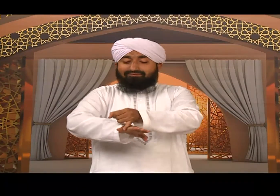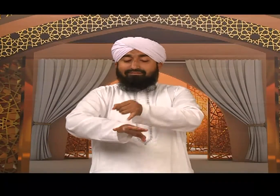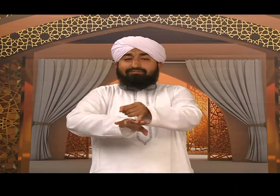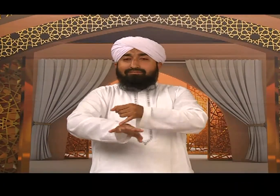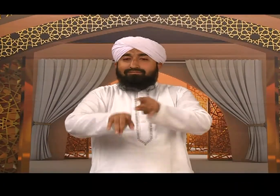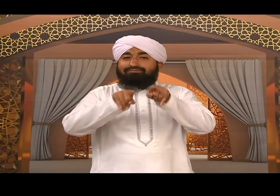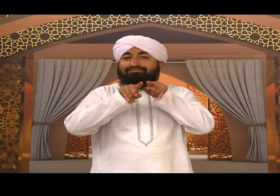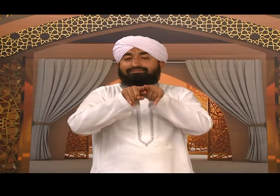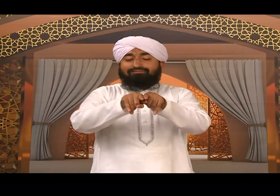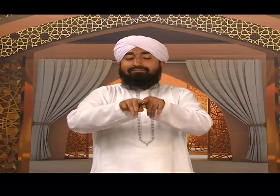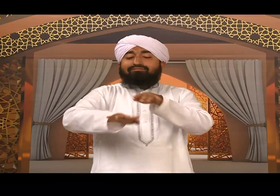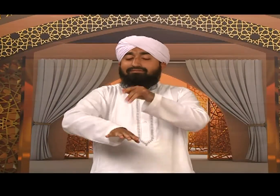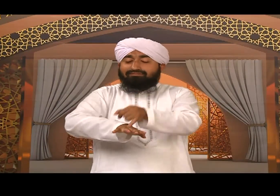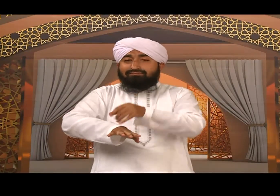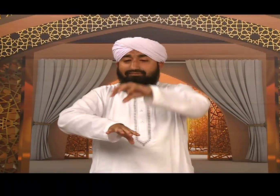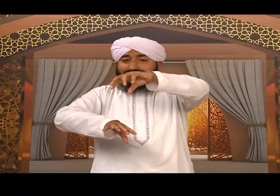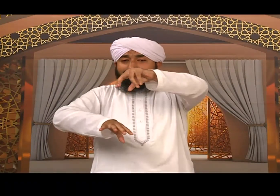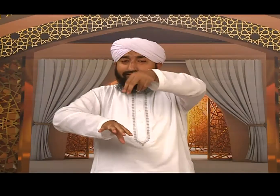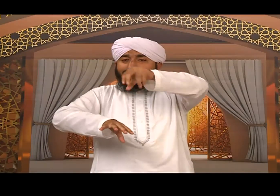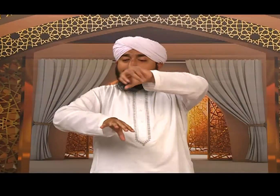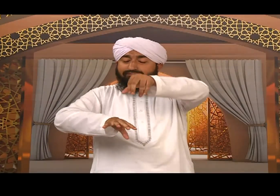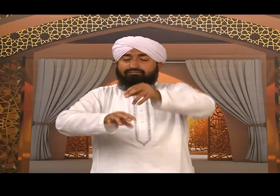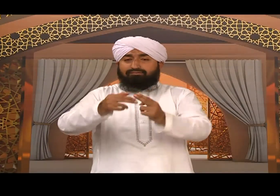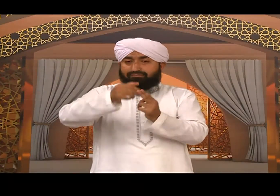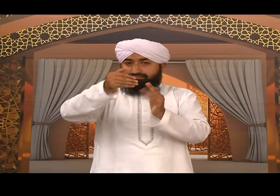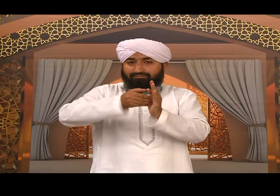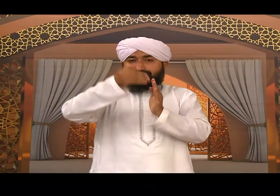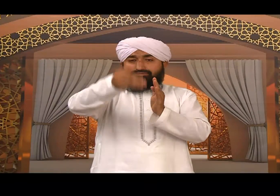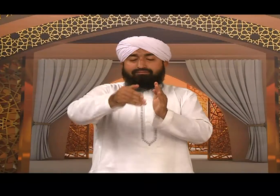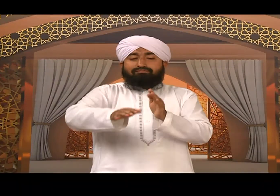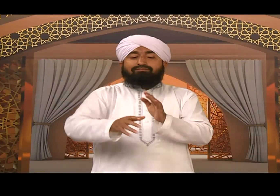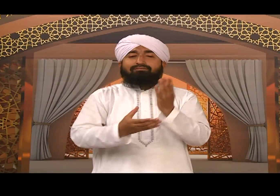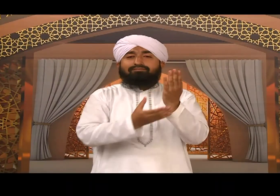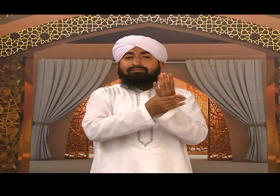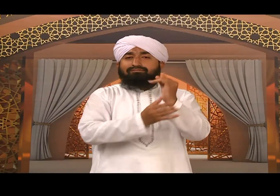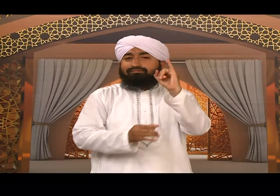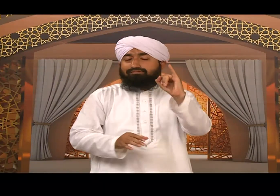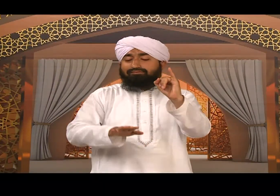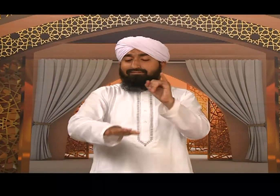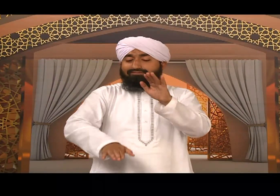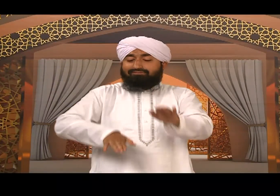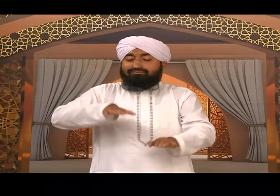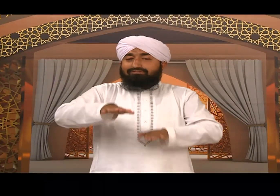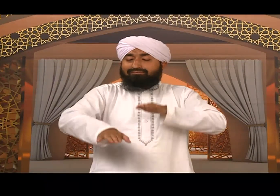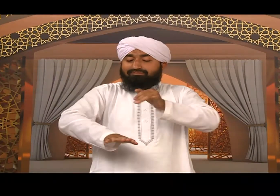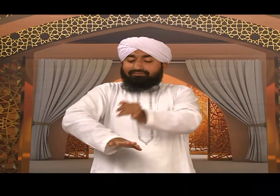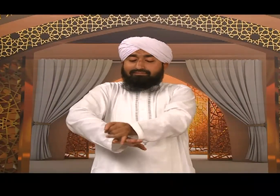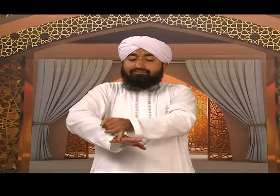ہے، خلال کے دوران نل بند رکھیے۔ اس کا مستحب طریقہ یہ ہے کہ الٹے ہاتھ کی چھنگلیاں سے سیدھے پاؤں کی چھنگلیاں کا